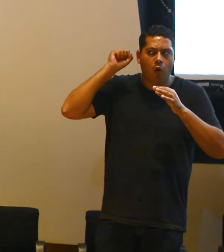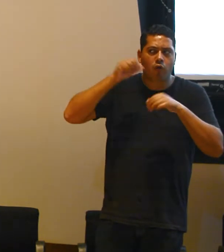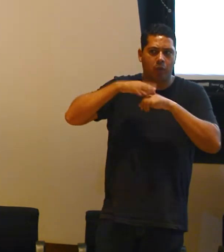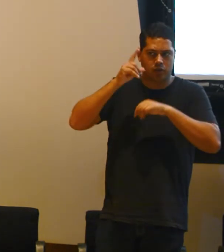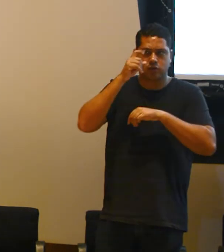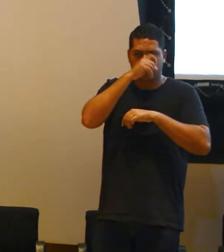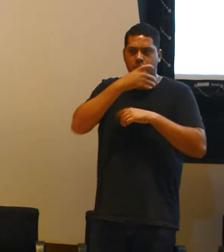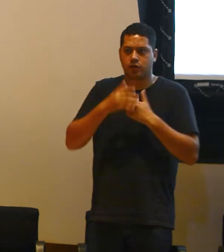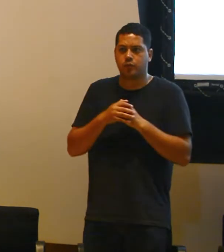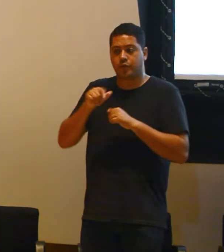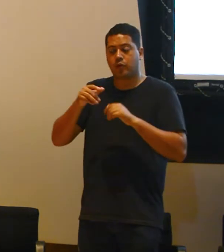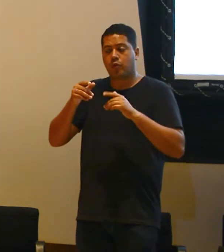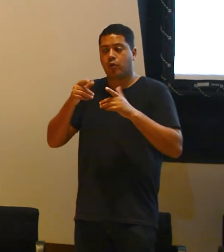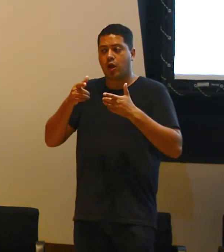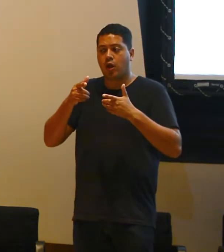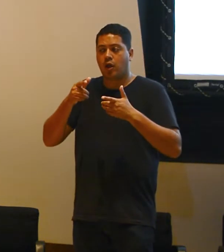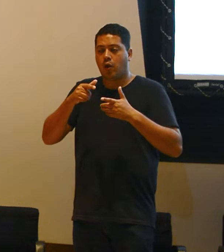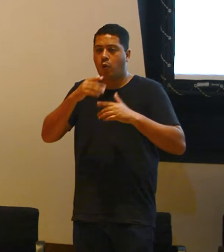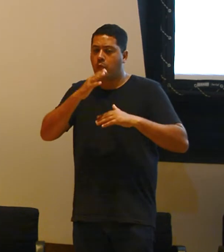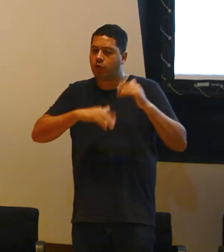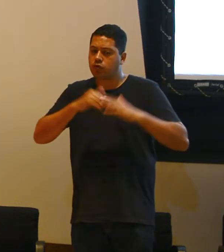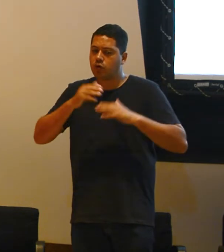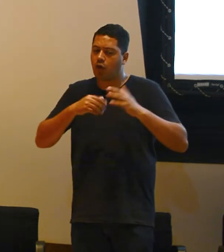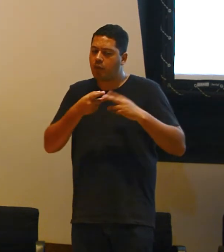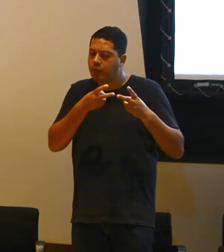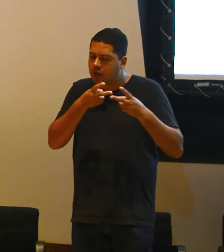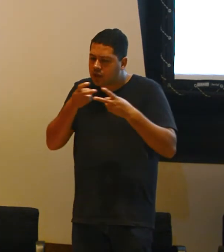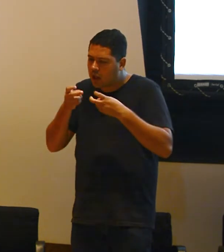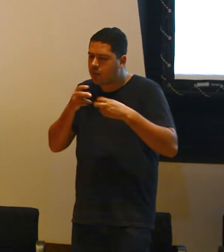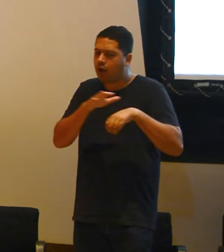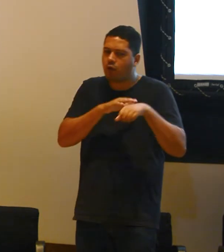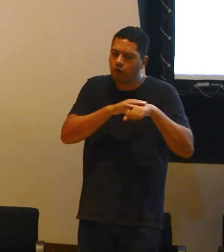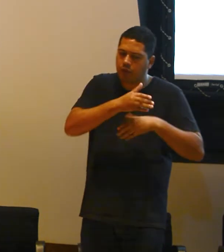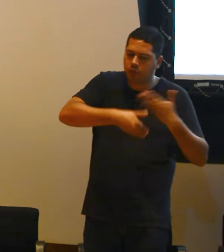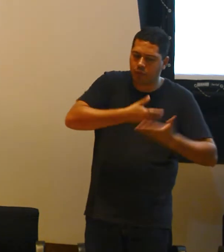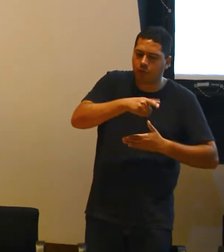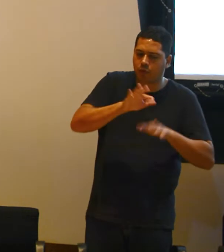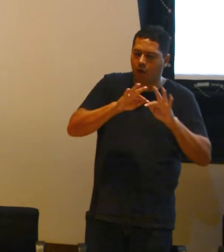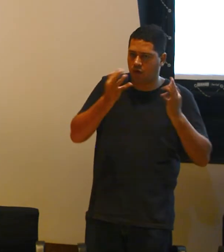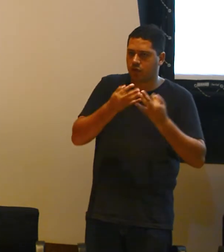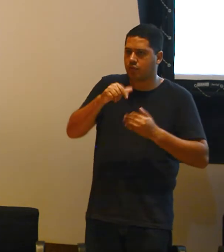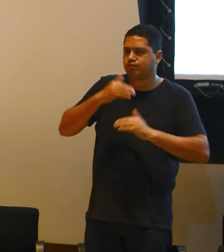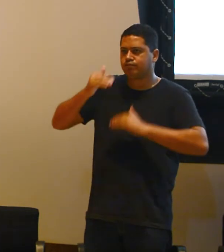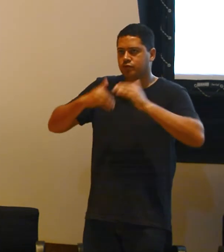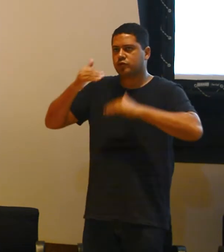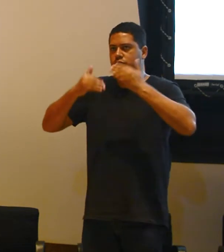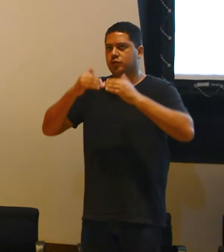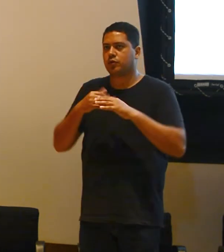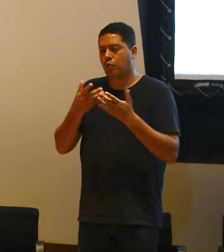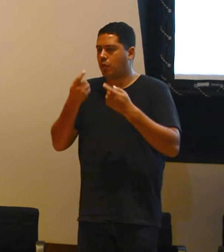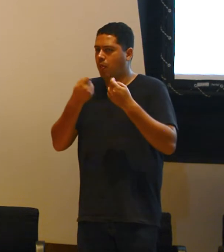Então, isso é uma habilidade que o profissional vai conversando com a família para esse desenvolvimento. Então, eu não